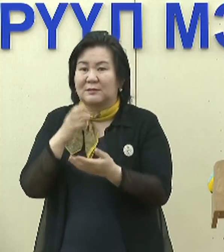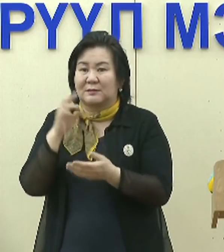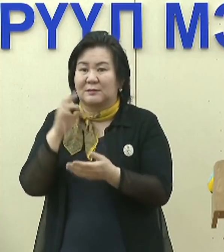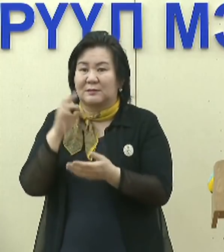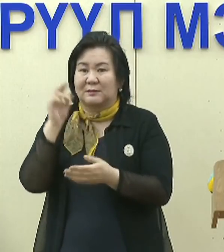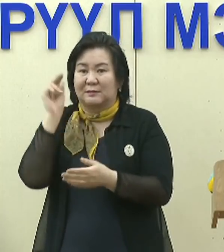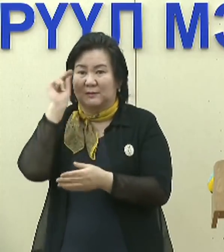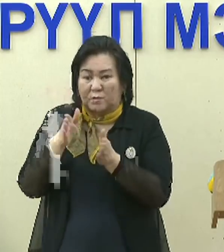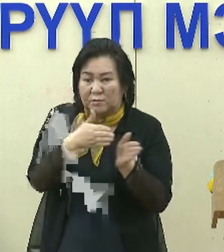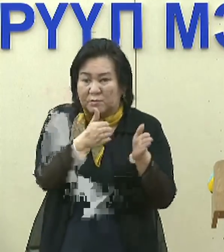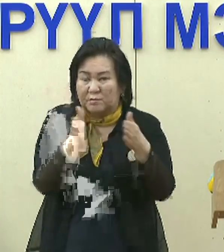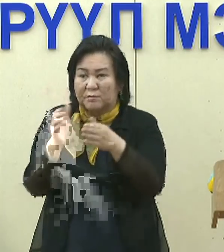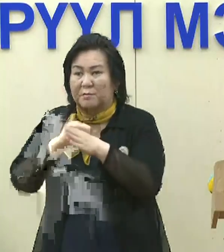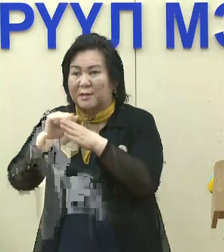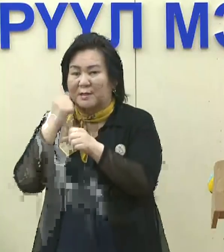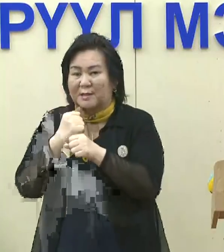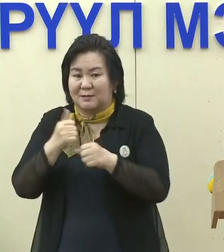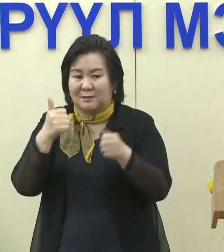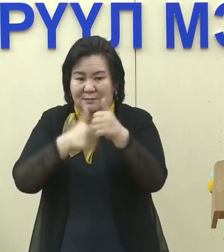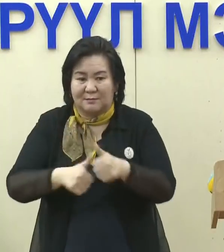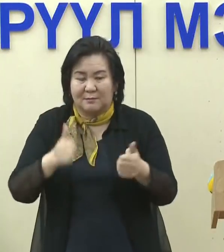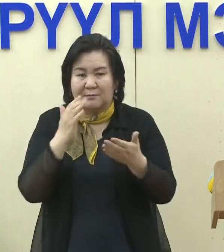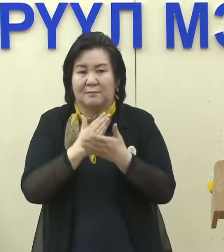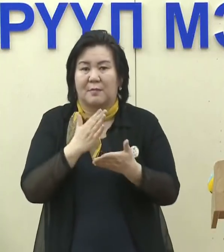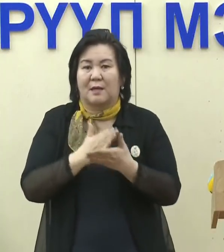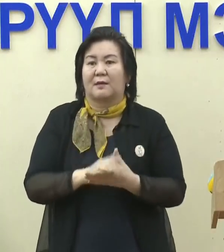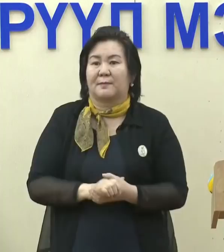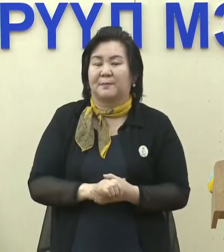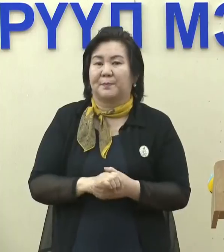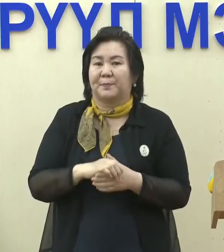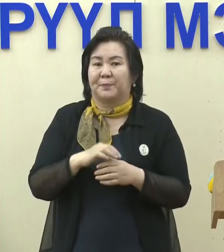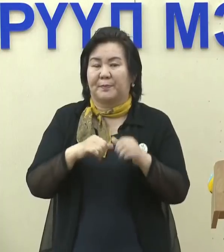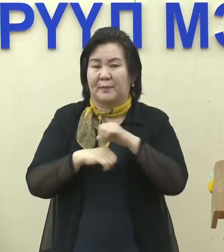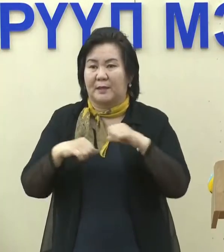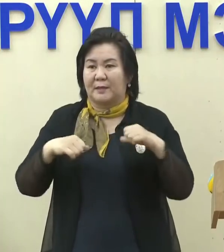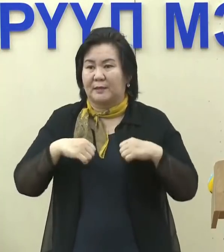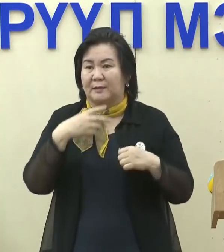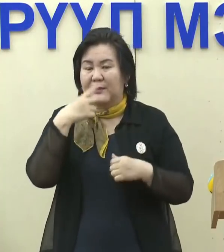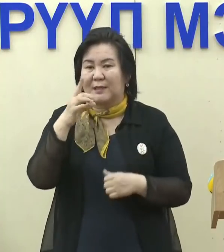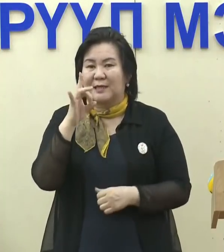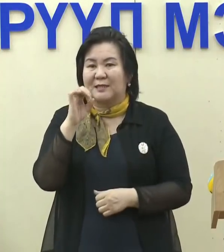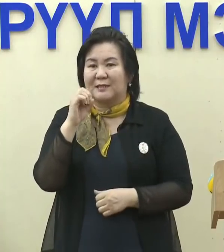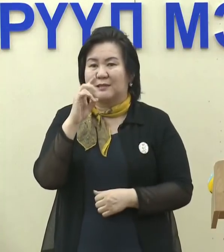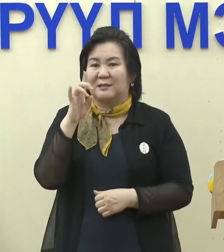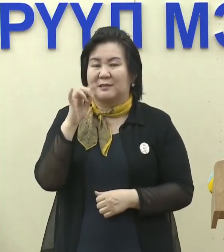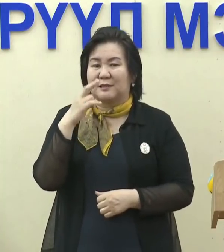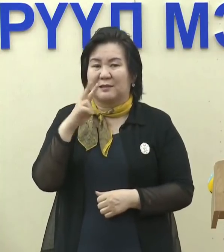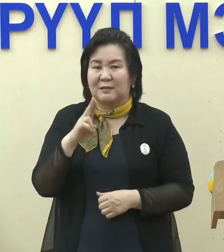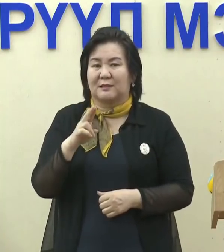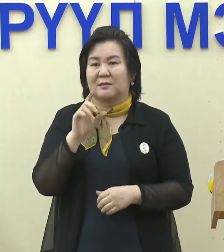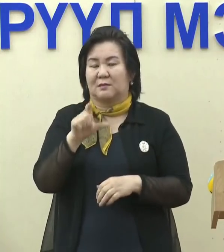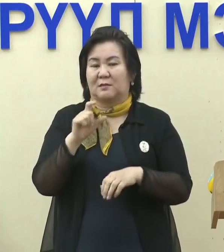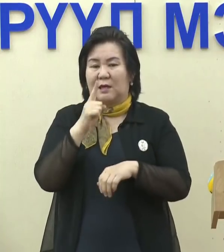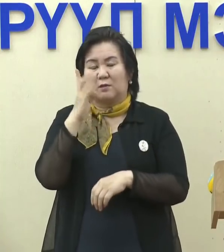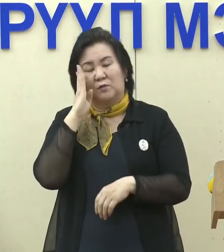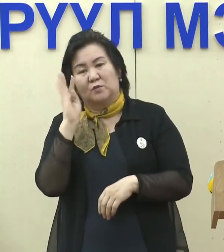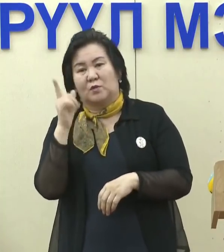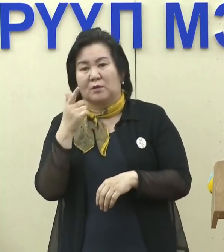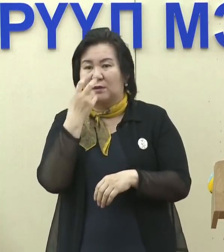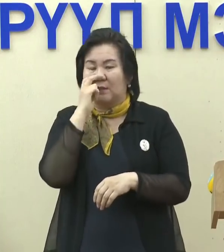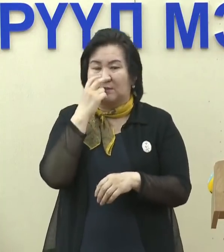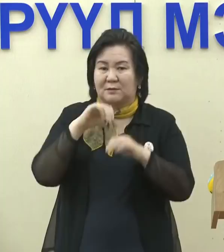өрсгөлд оруулах байдлаар бэлтгэл байдлыг хангаа ажиллаж байгаа. Тэгэхээр энэ бас ард оолныг энэ резидент эмчнэрийн 14 хоногийн хугацаанд ажиглалтанд